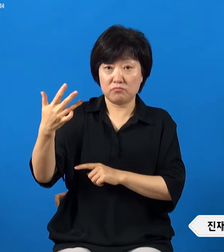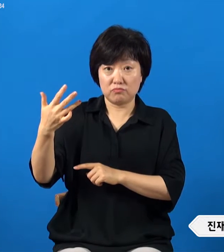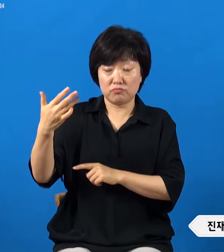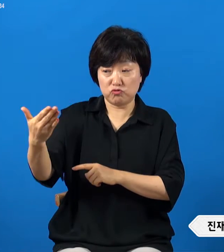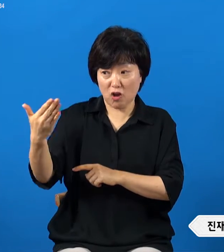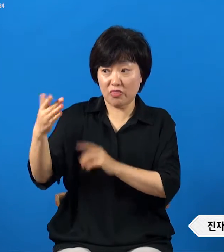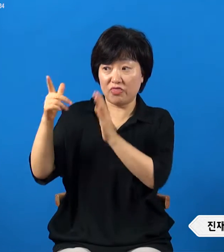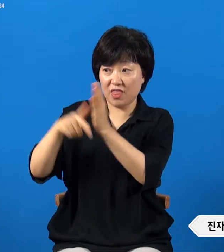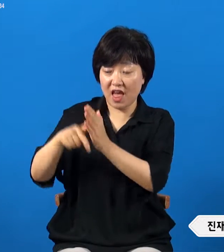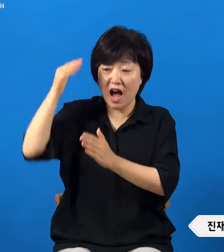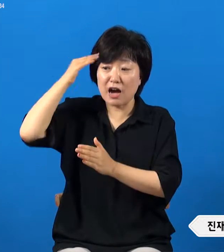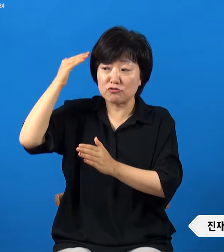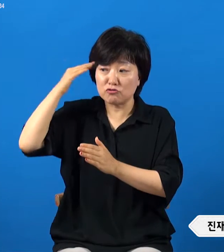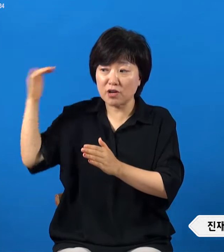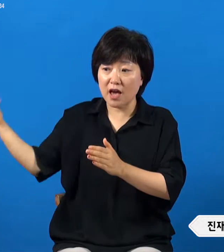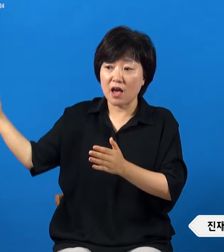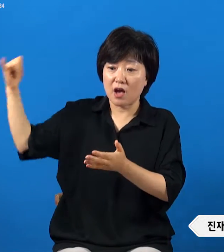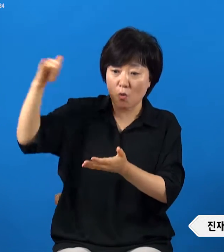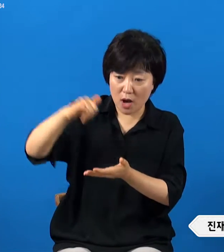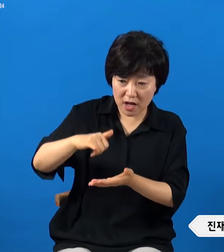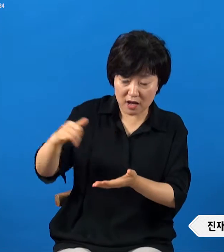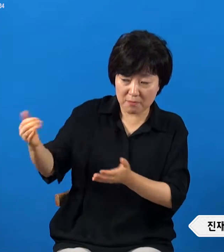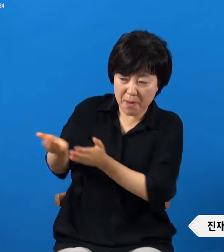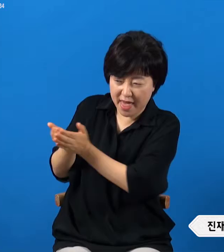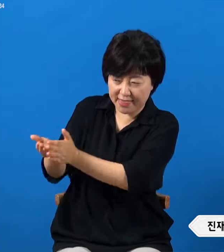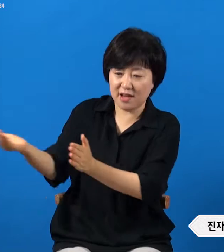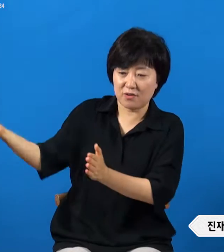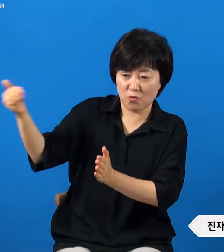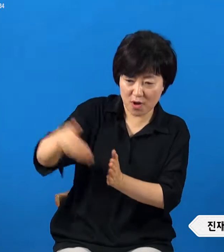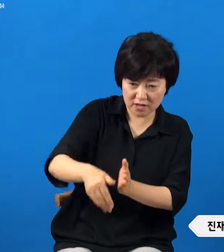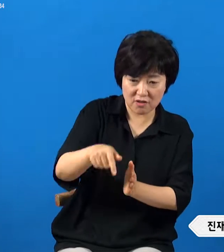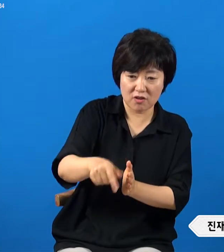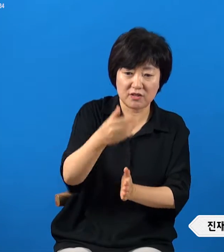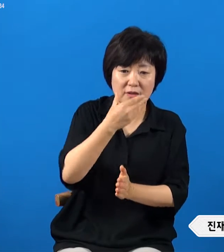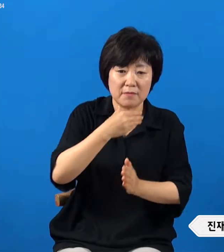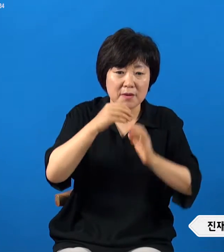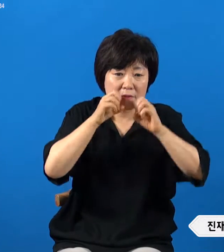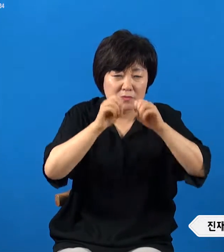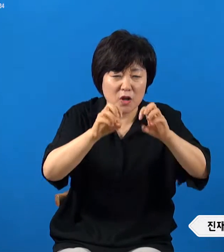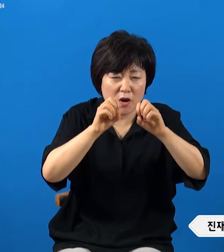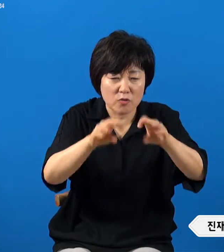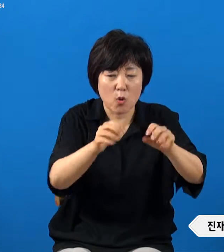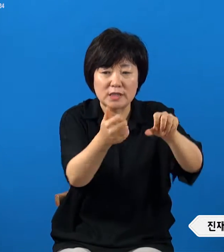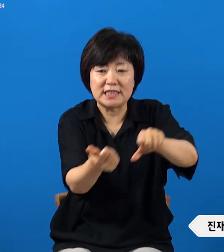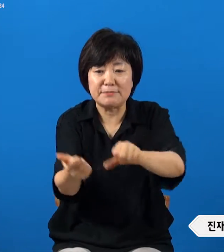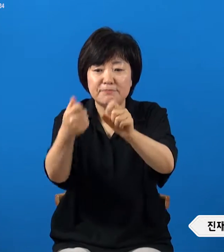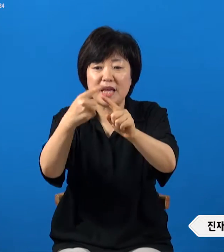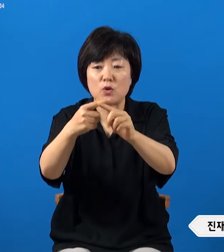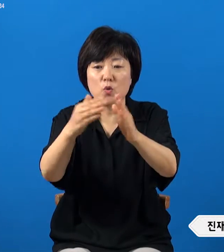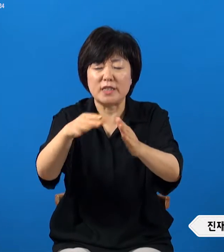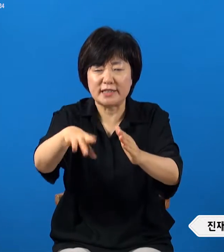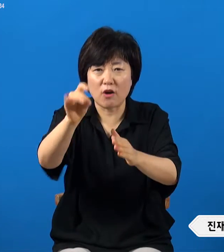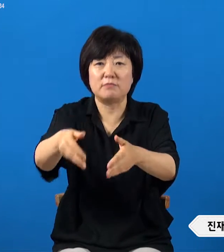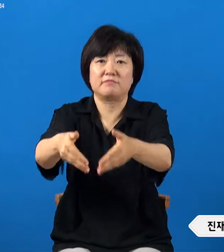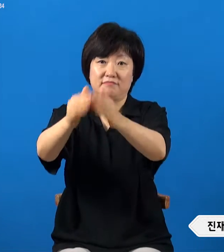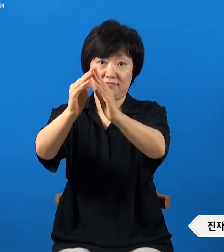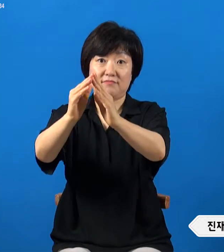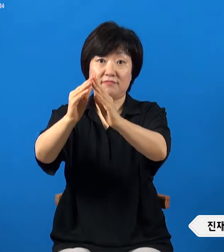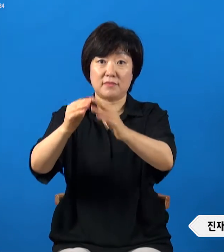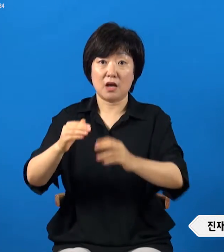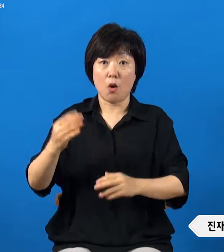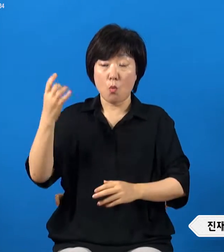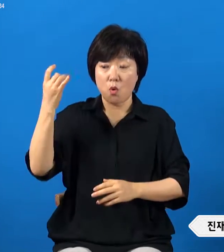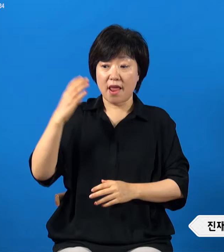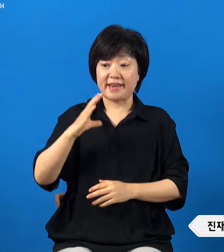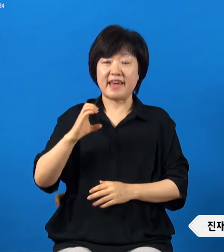오셔서 선교사로서 침례 교회를 처음으로 시작하게 됩니다. 그는 캐나다